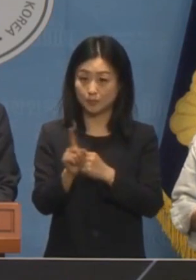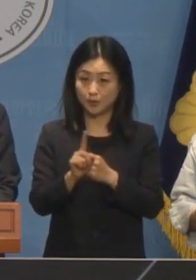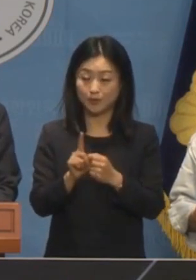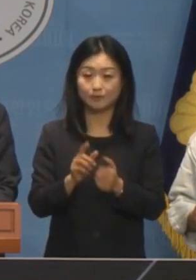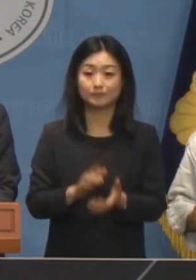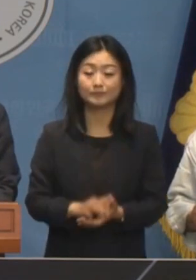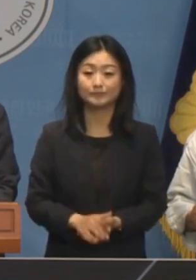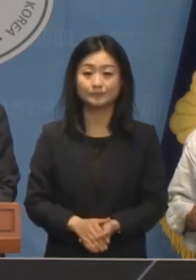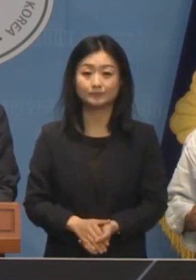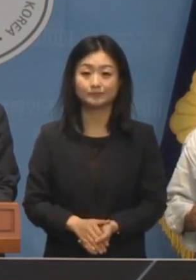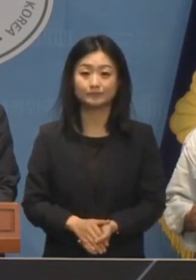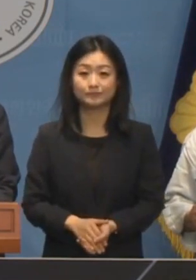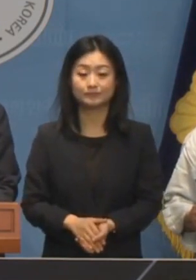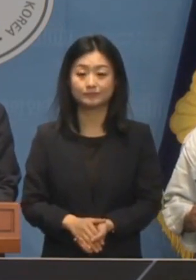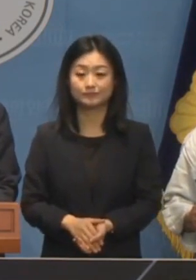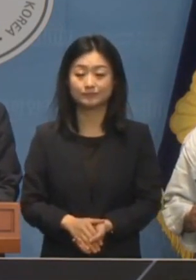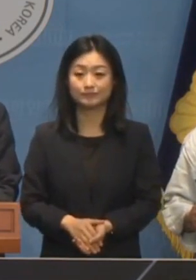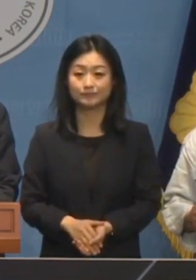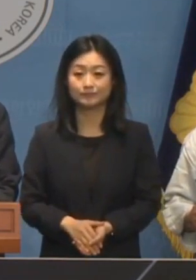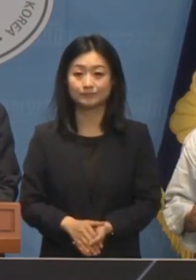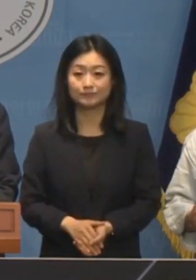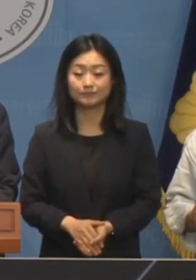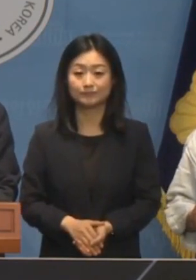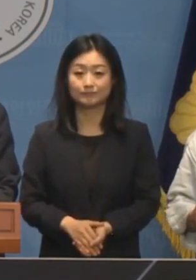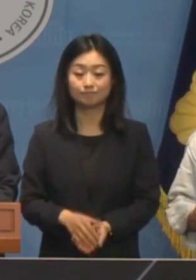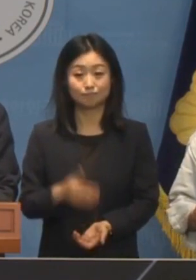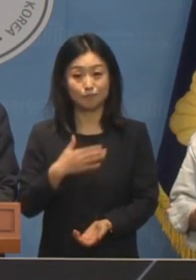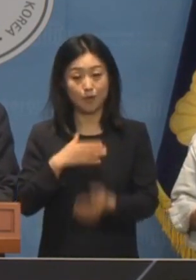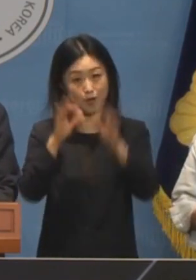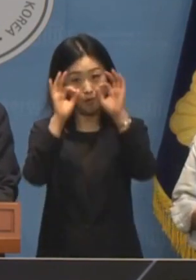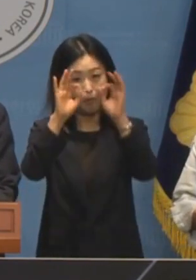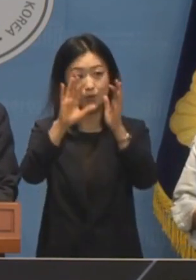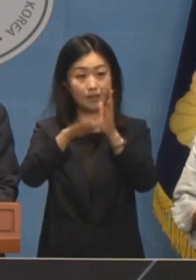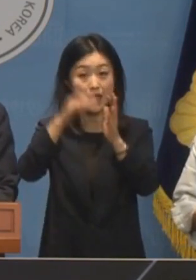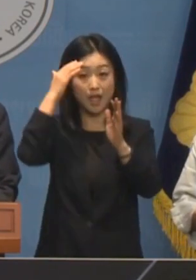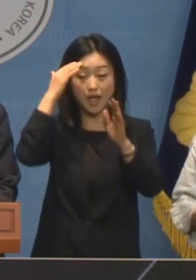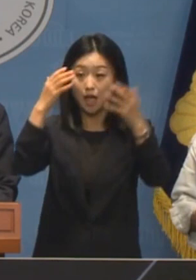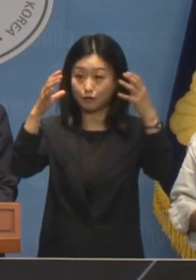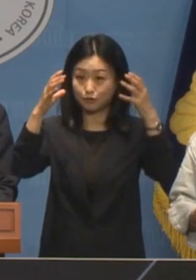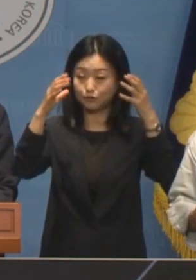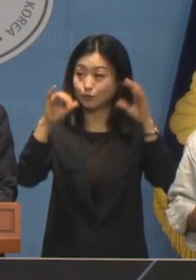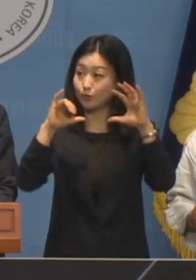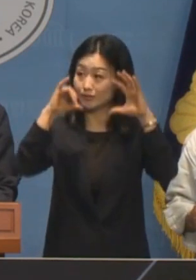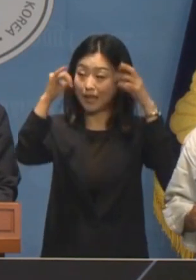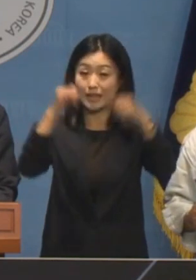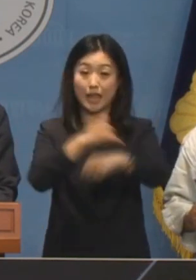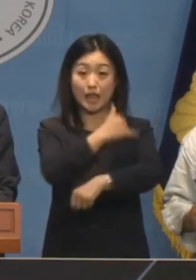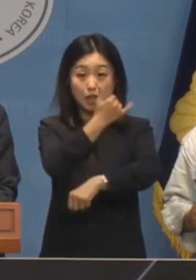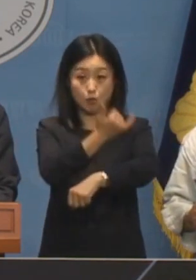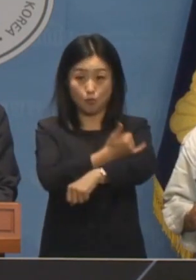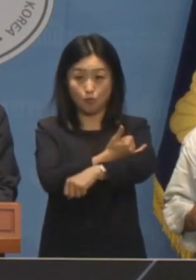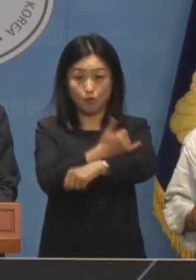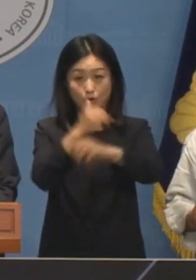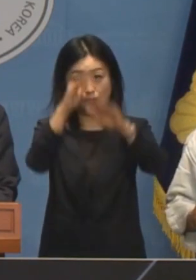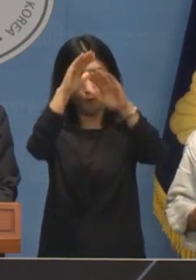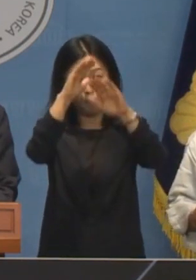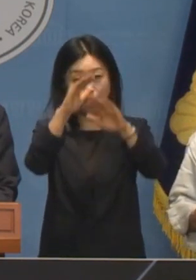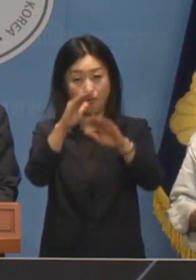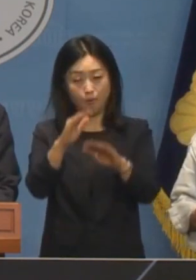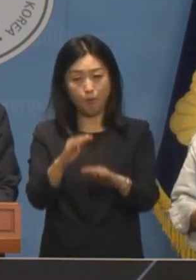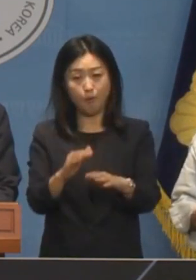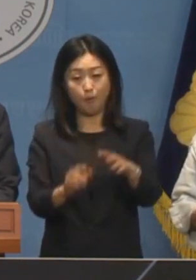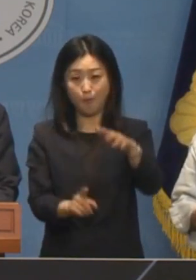최근에 너무나 좋은, 우리가 볼 때는 대한민국에서 또 세계 인권사 흐름 속에서 가장